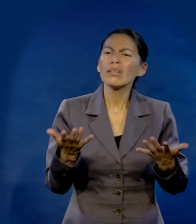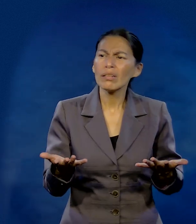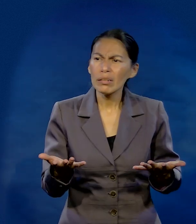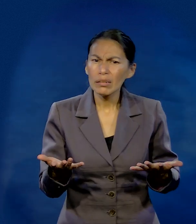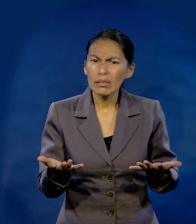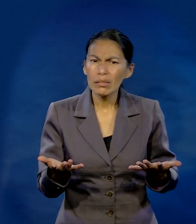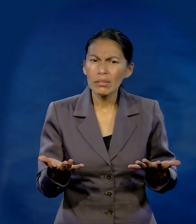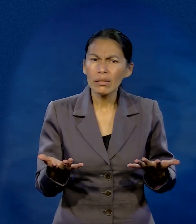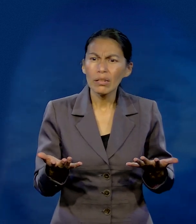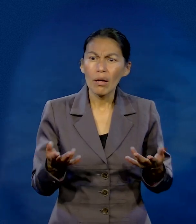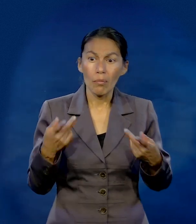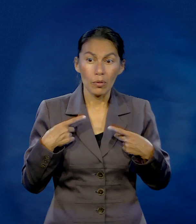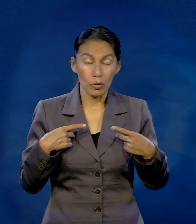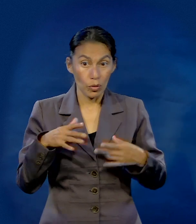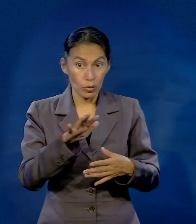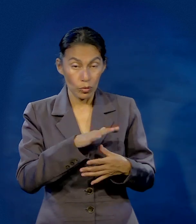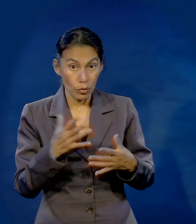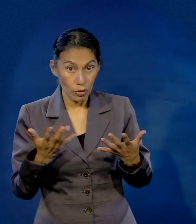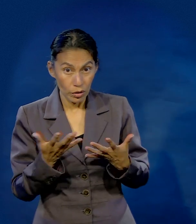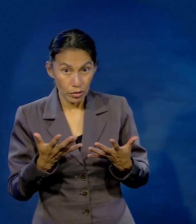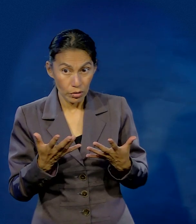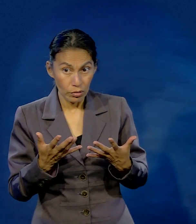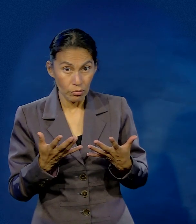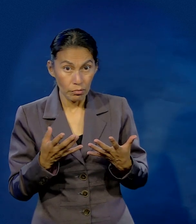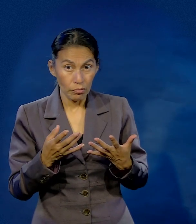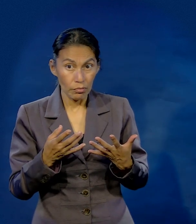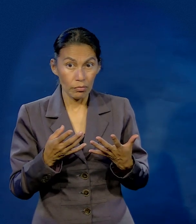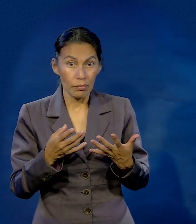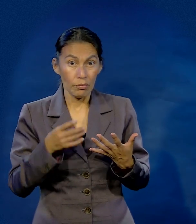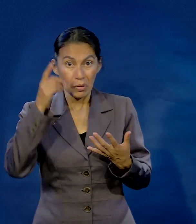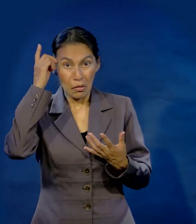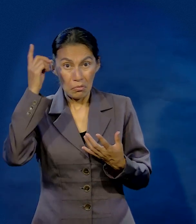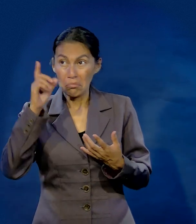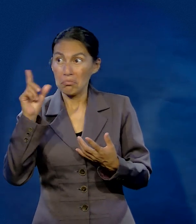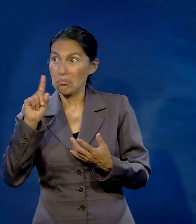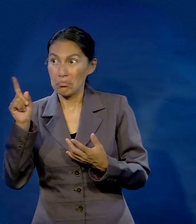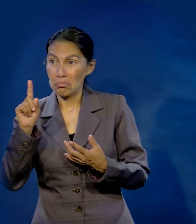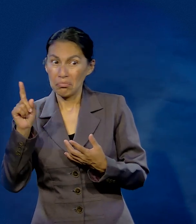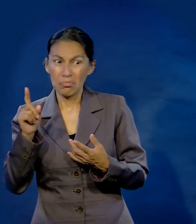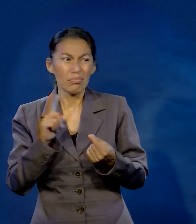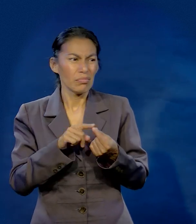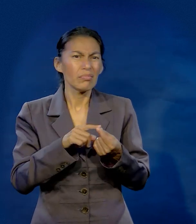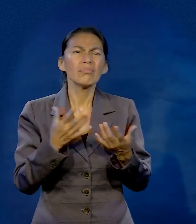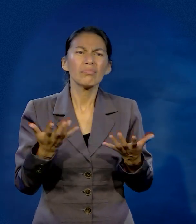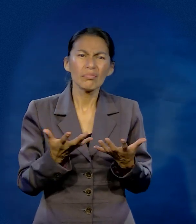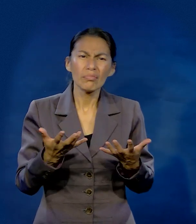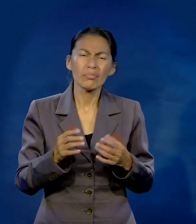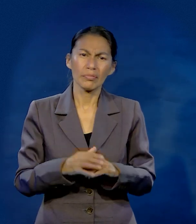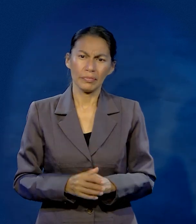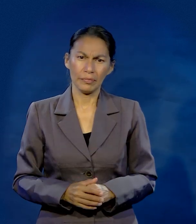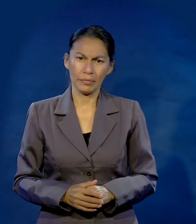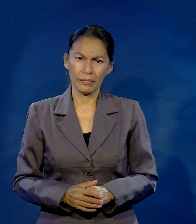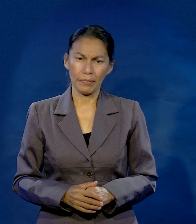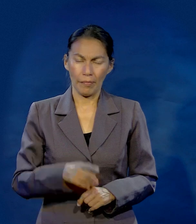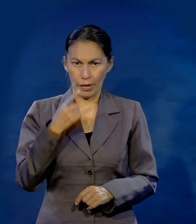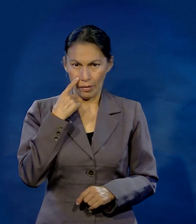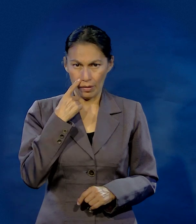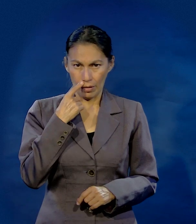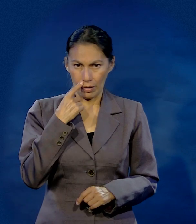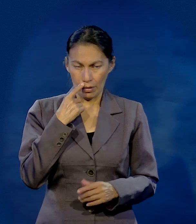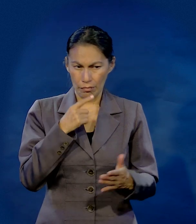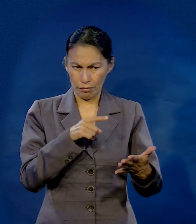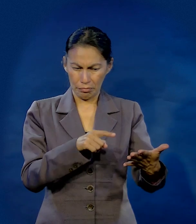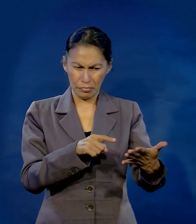Necio esta noche vienen a pedirte tu alma y lo que has provisto de quién será